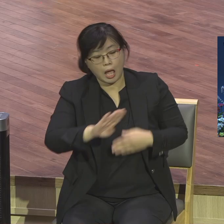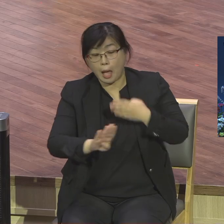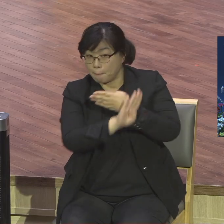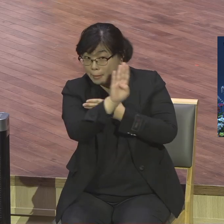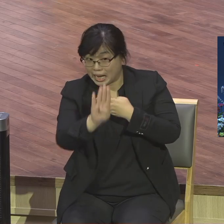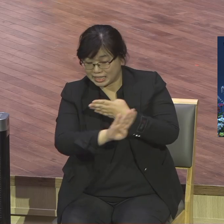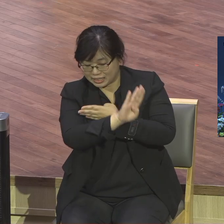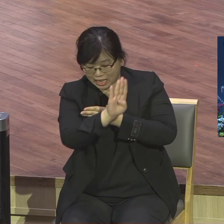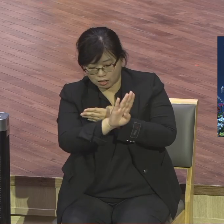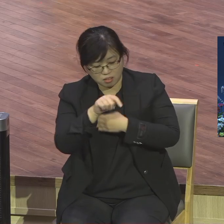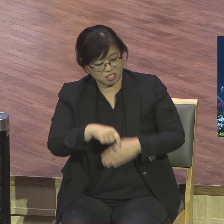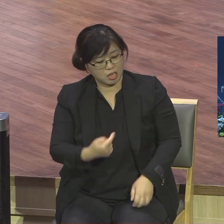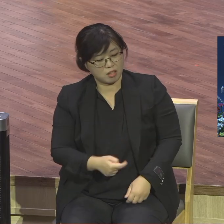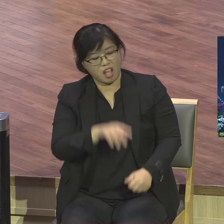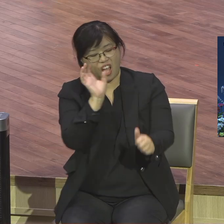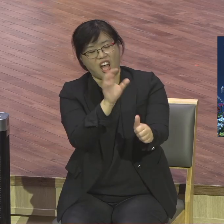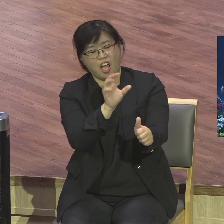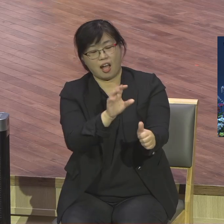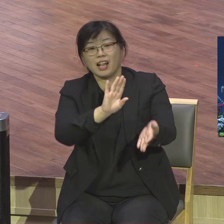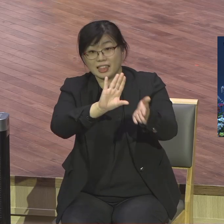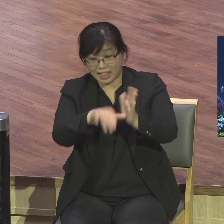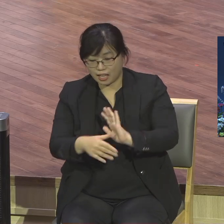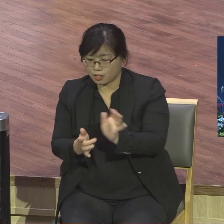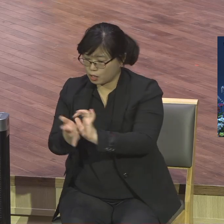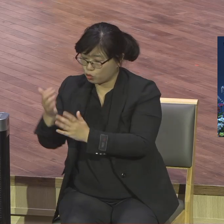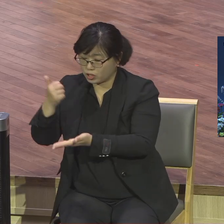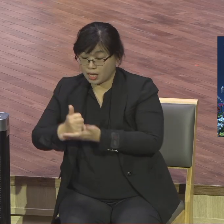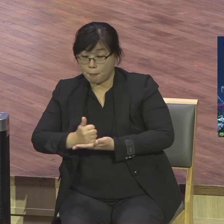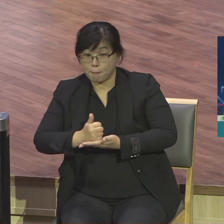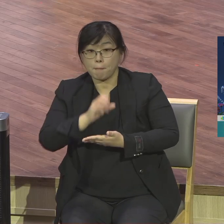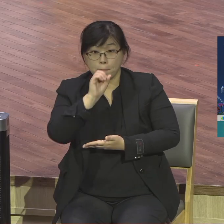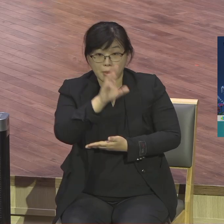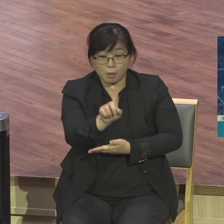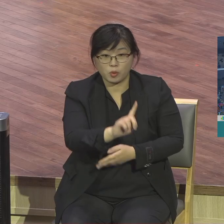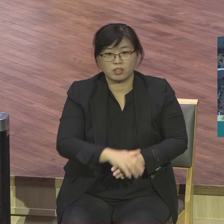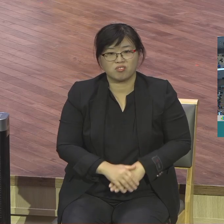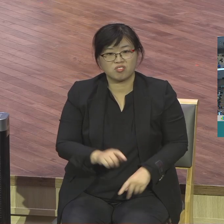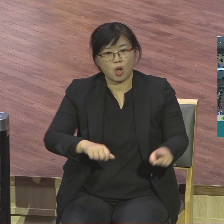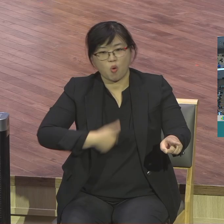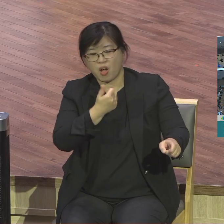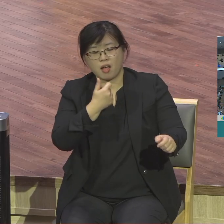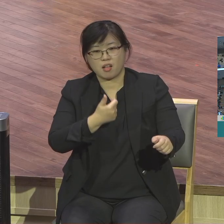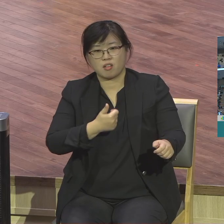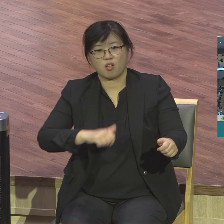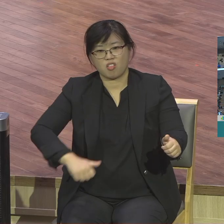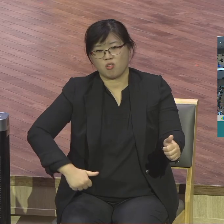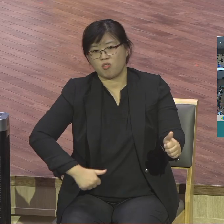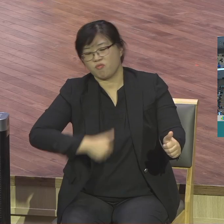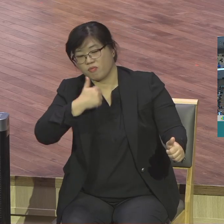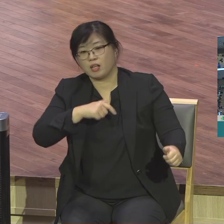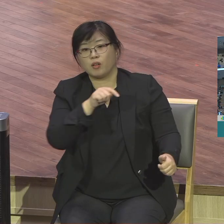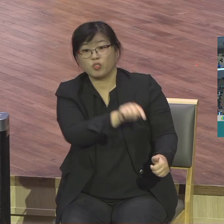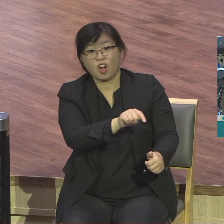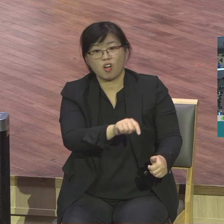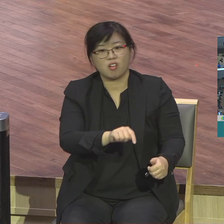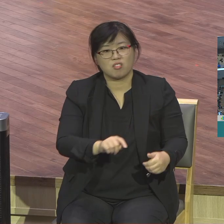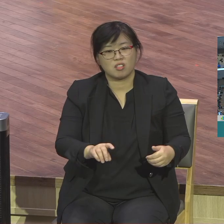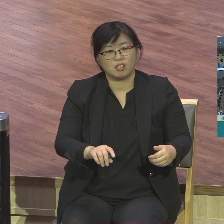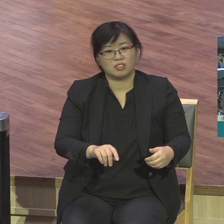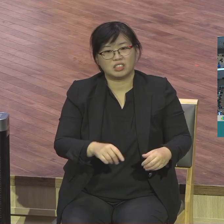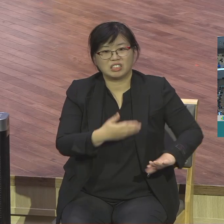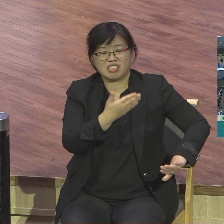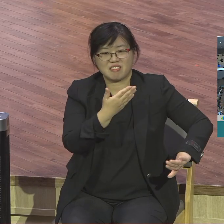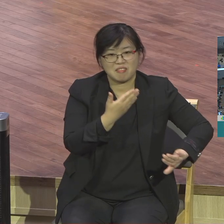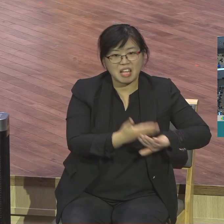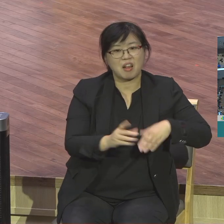외식하는 바리새인들 예수님 책망하는데 보세요 화 있을 진저 외식하는 서의관들과 바리새인들이여 너희가